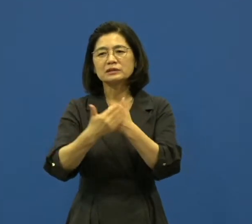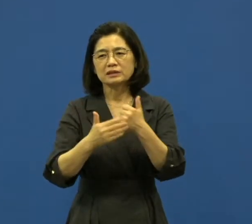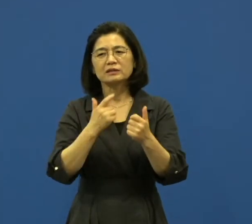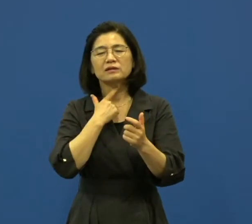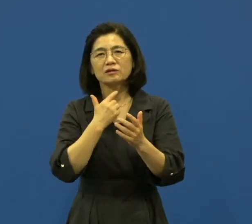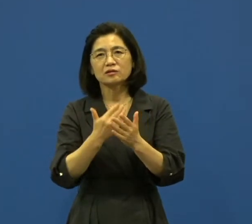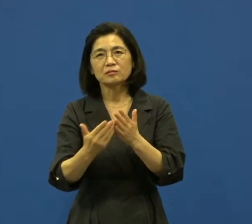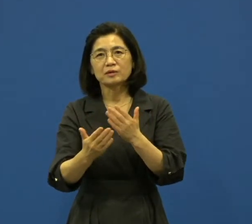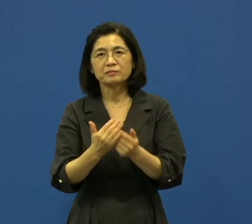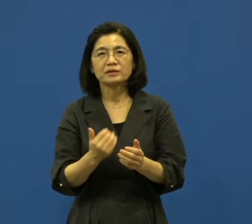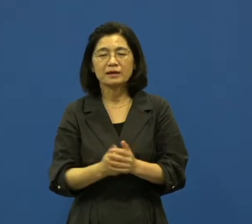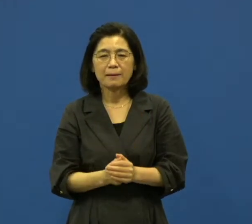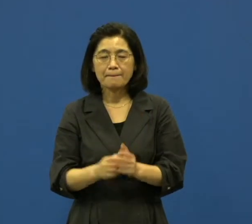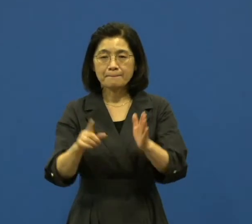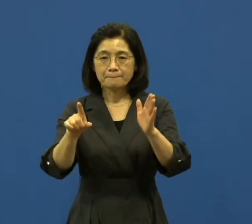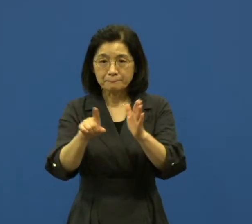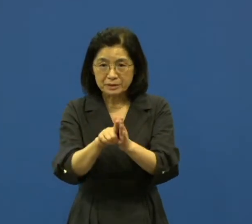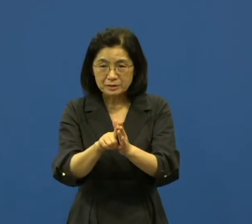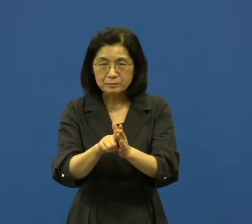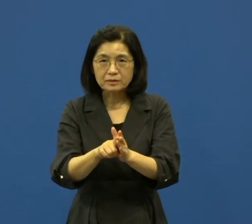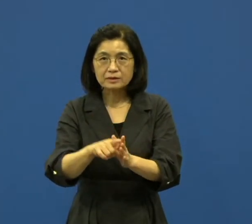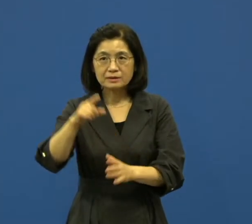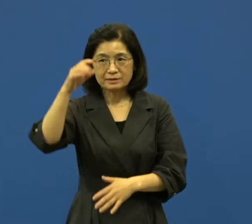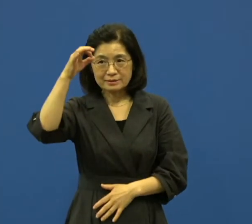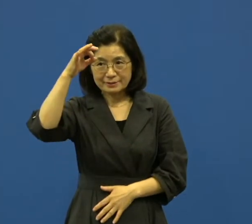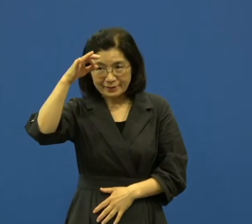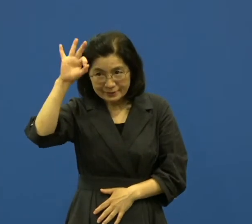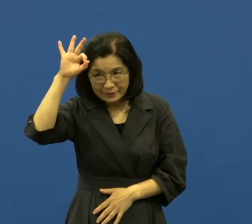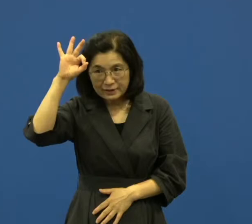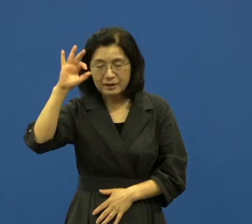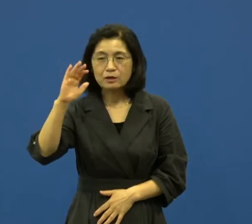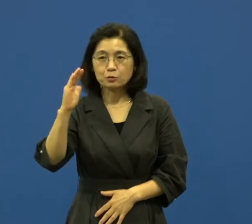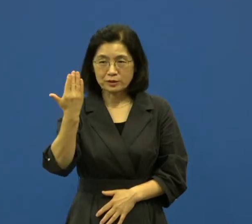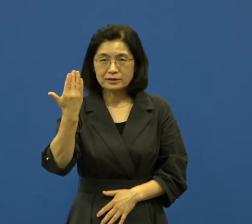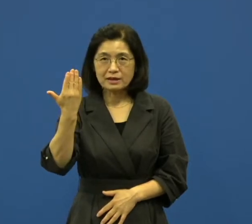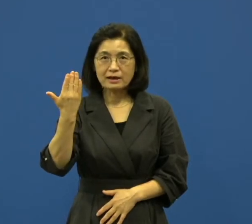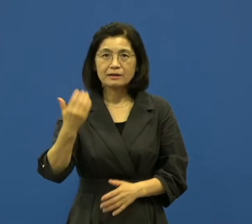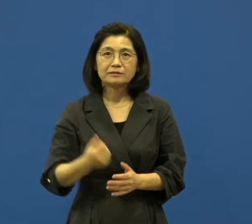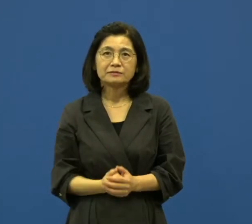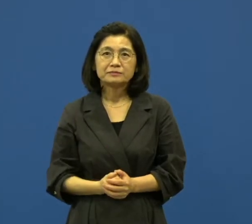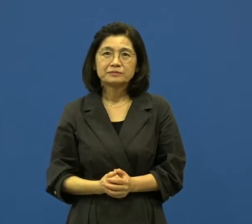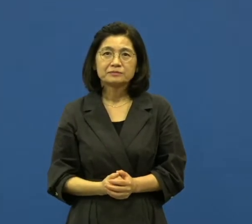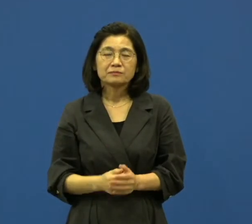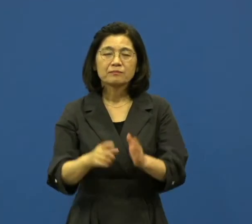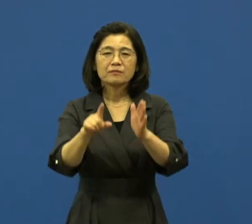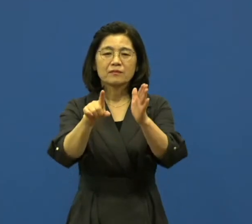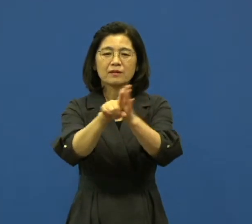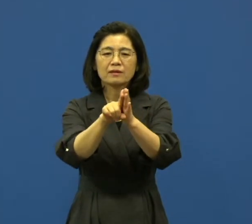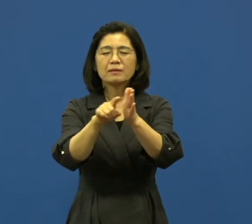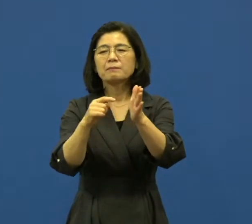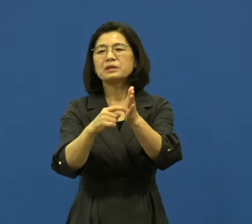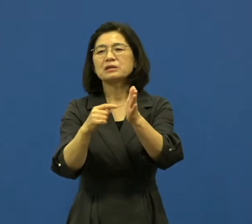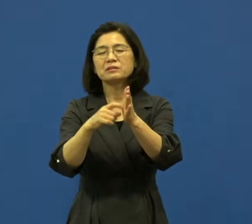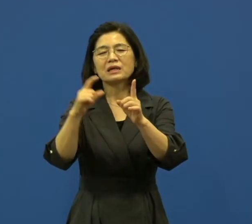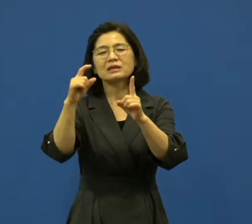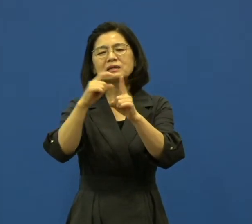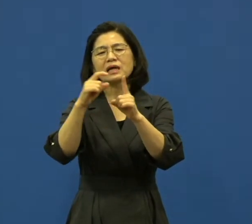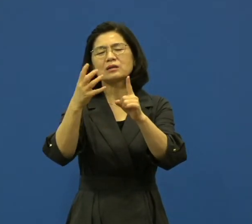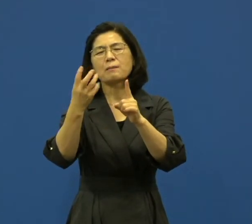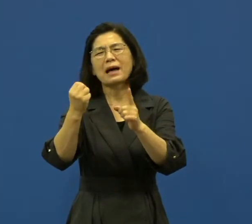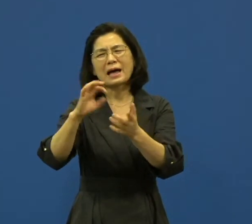오늘 우리가 믿음의 눈 뜨다는 말씀입니다. 자, 우리가 믿음이라는 단어를 얼마나 많이 사용합니까?